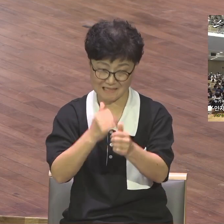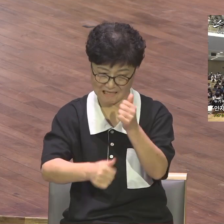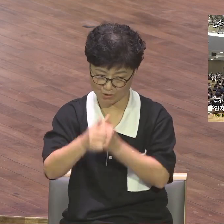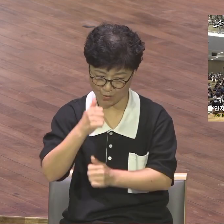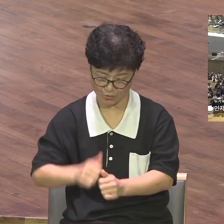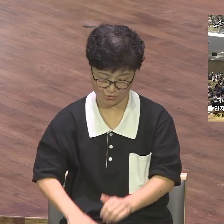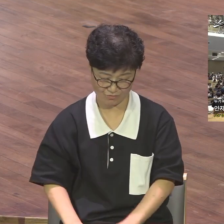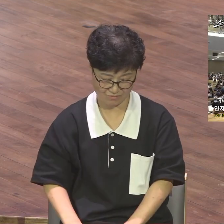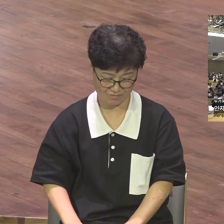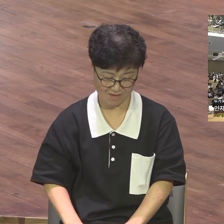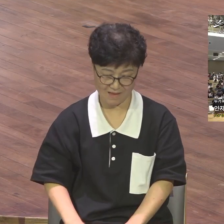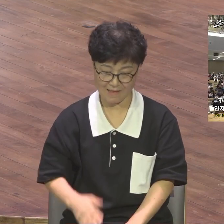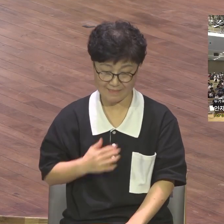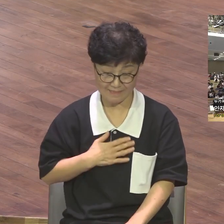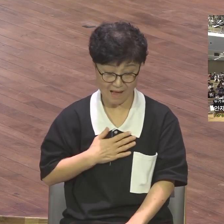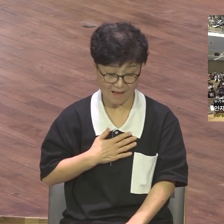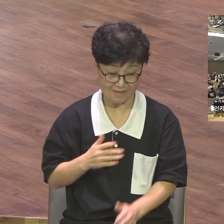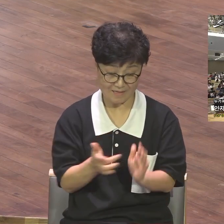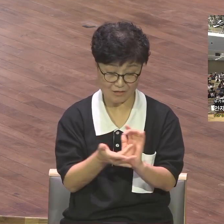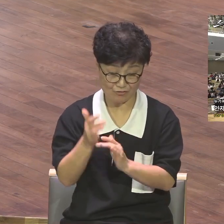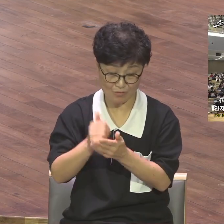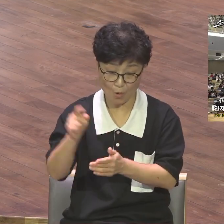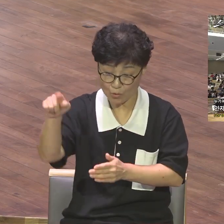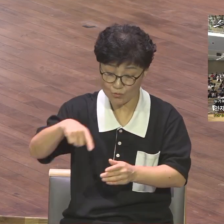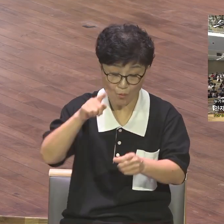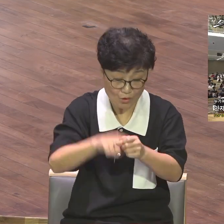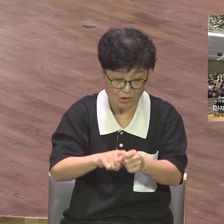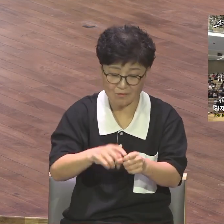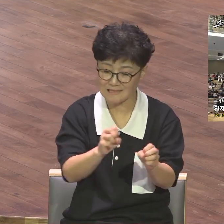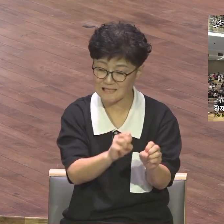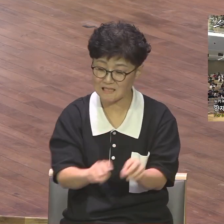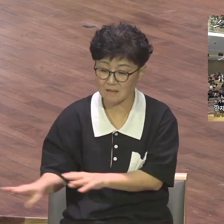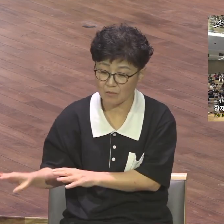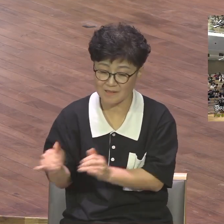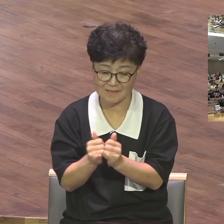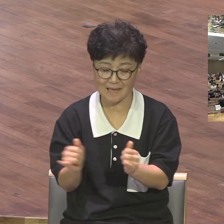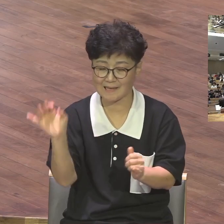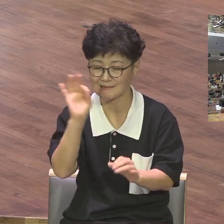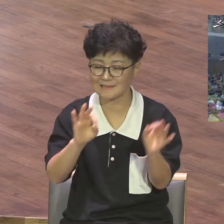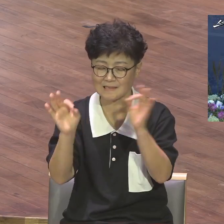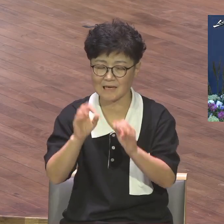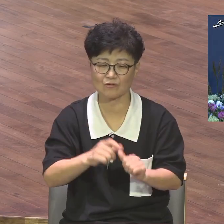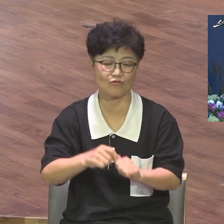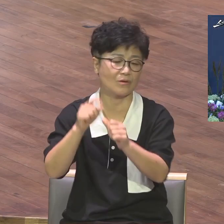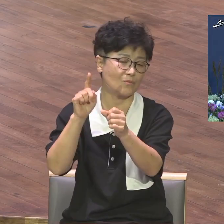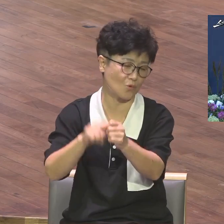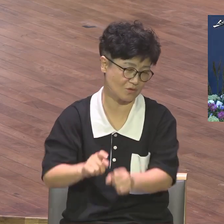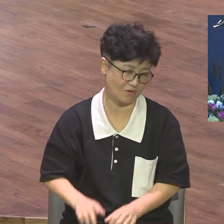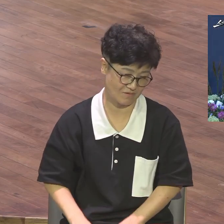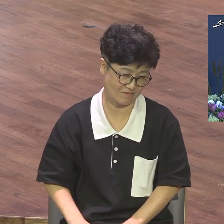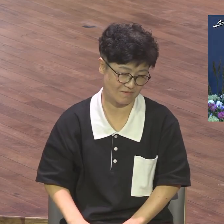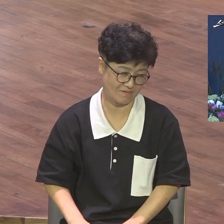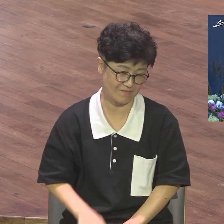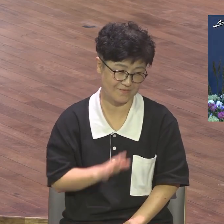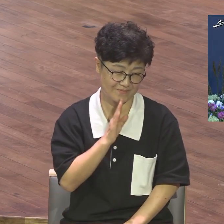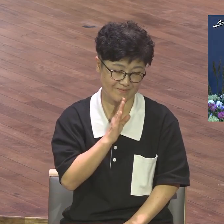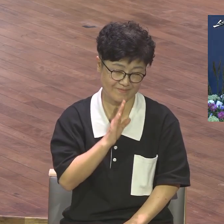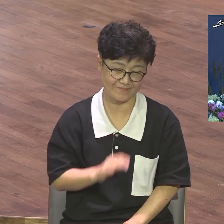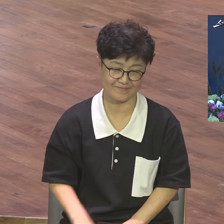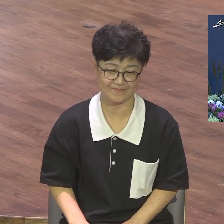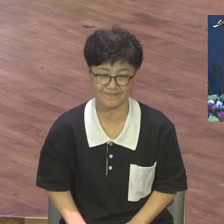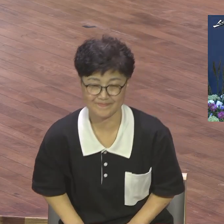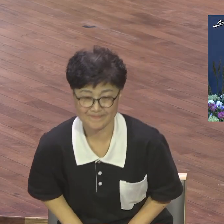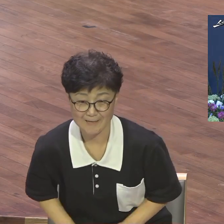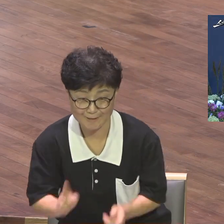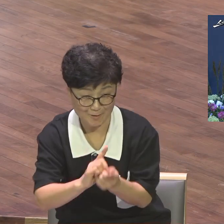것은 잃어버린 자를 찾아 구원하려 함이니라. 아멘. 우리 함께 말씀 받기 전에 인사